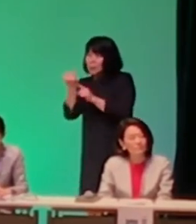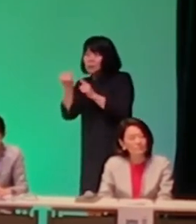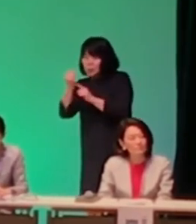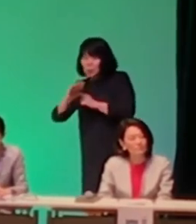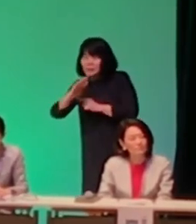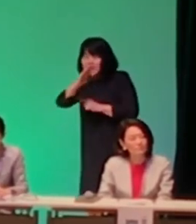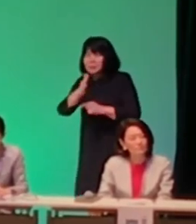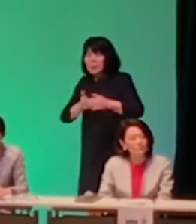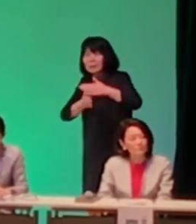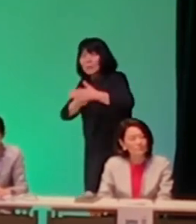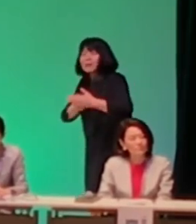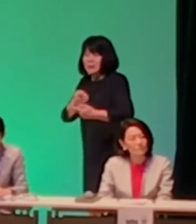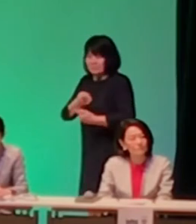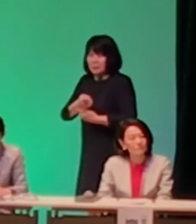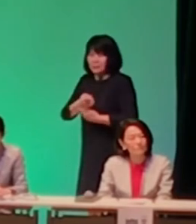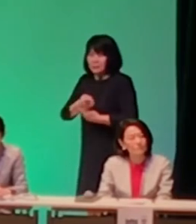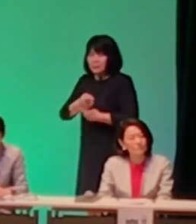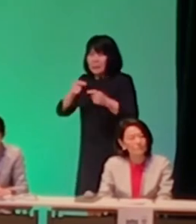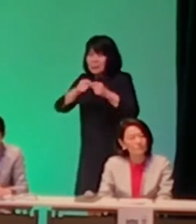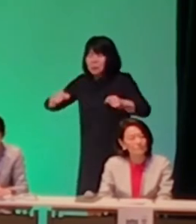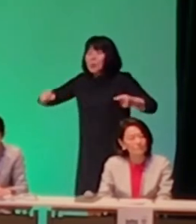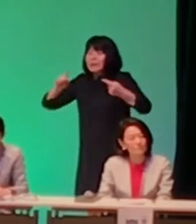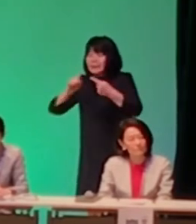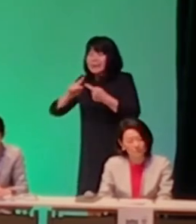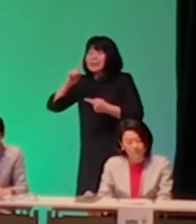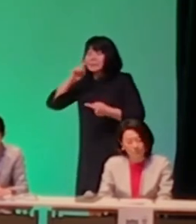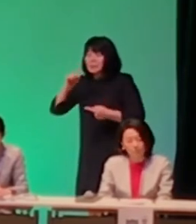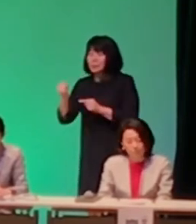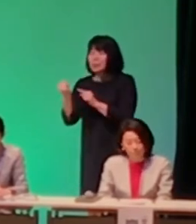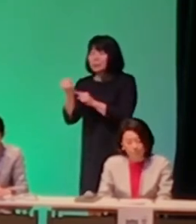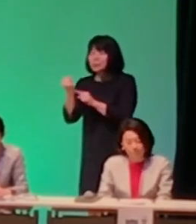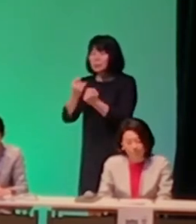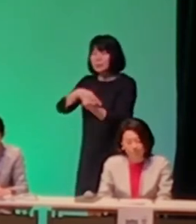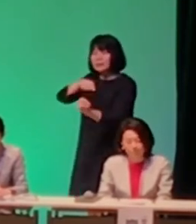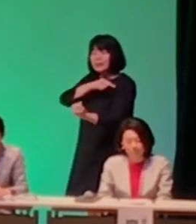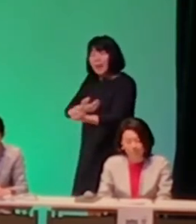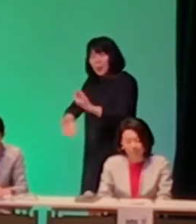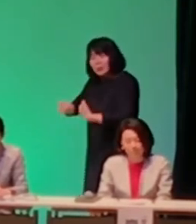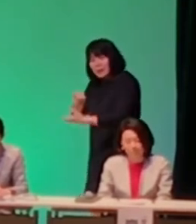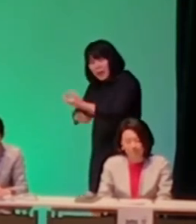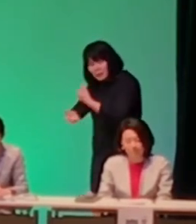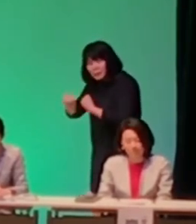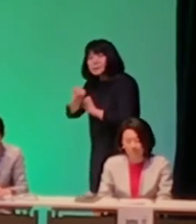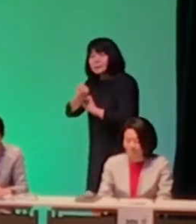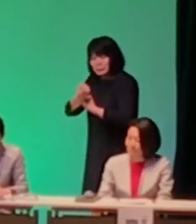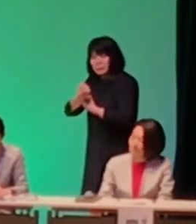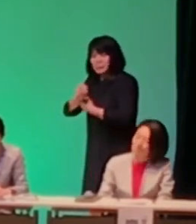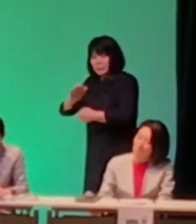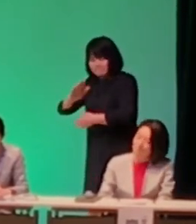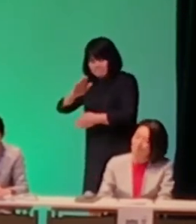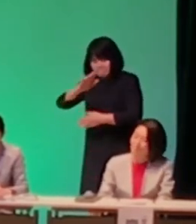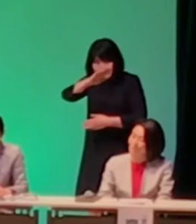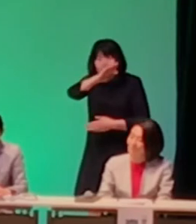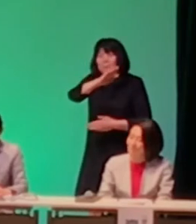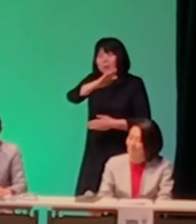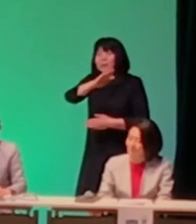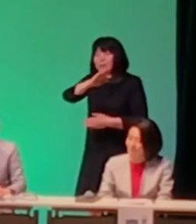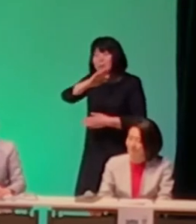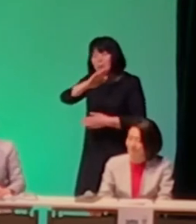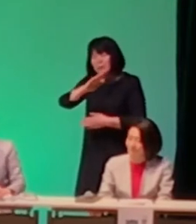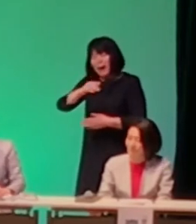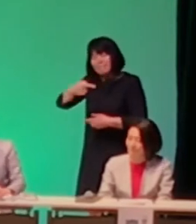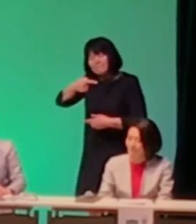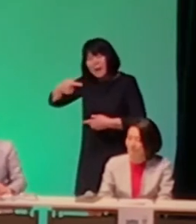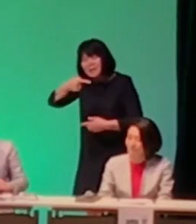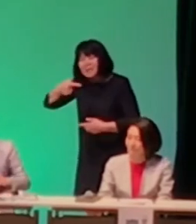が長期的に見るとその人のいいものを引き出すっていうか、階段を上っていくというところにはマイナスに